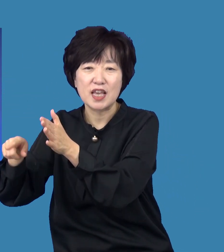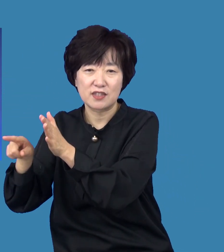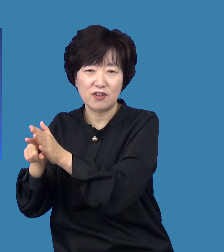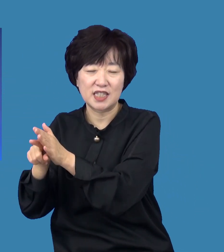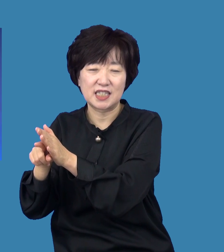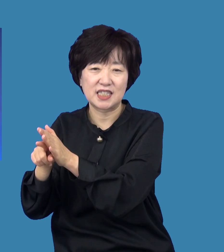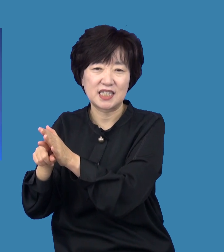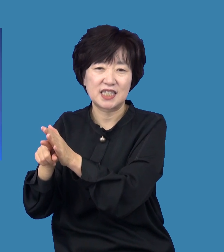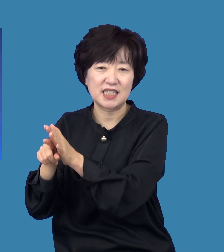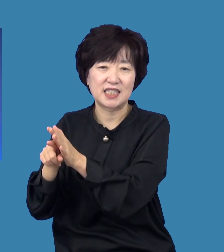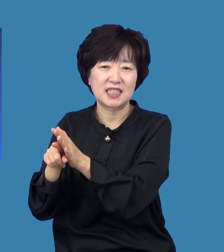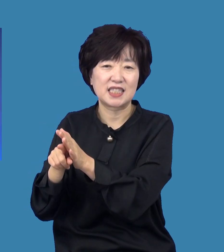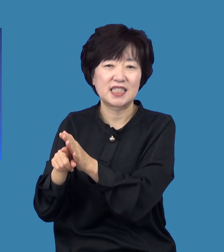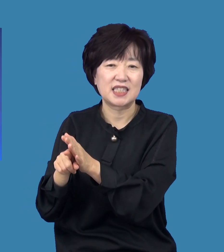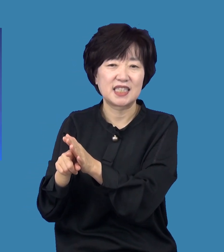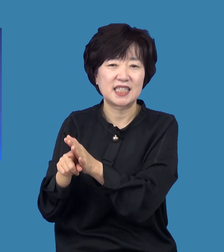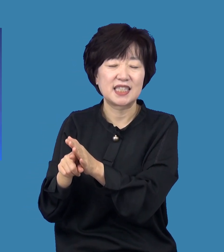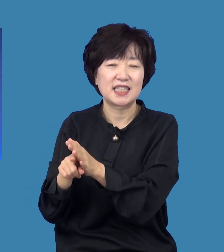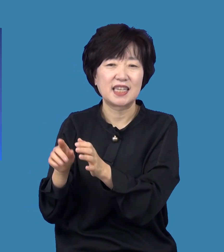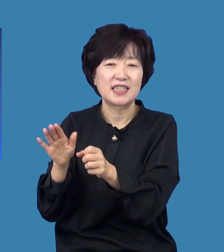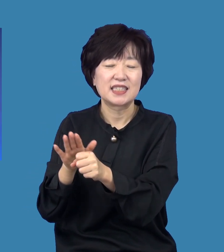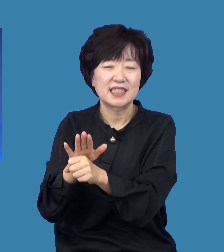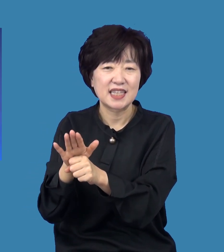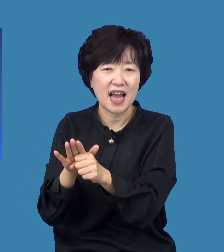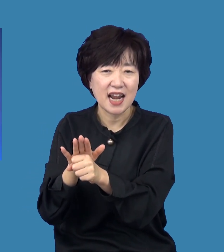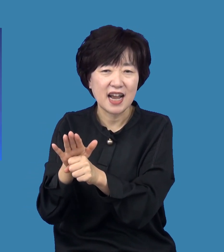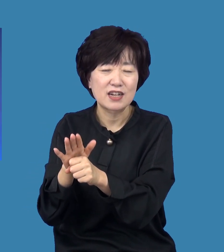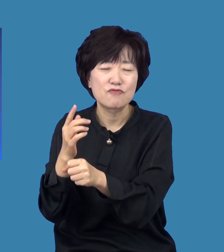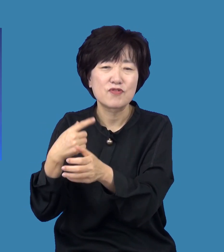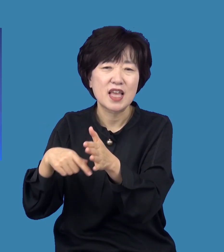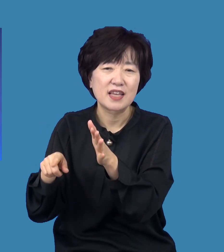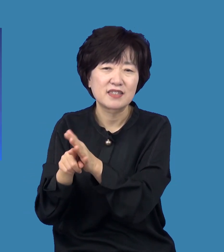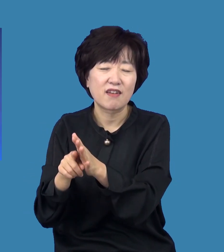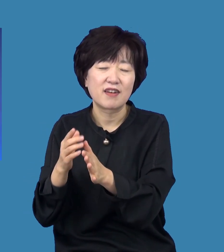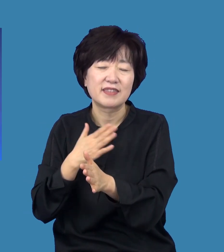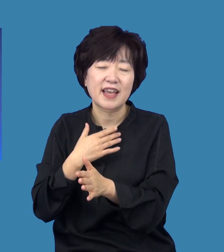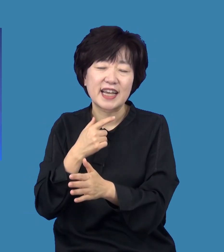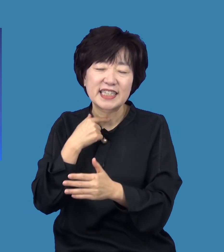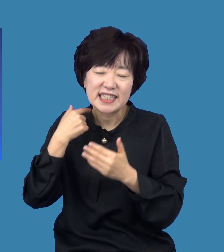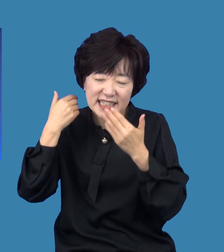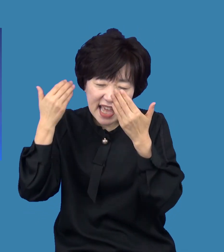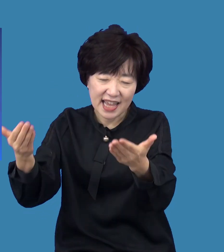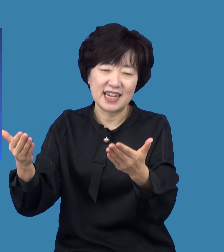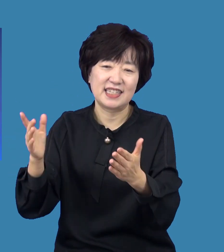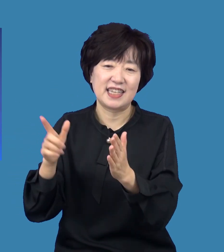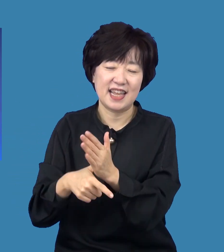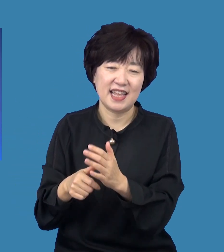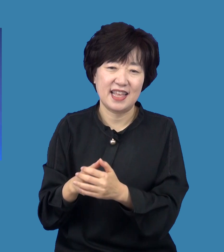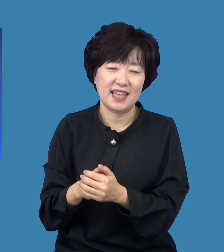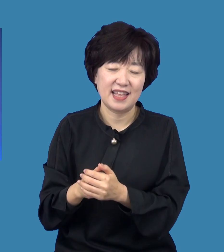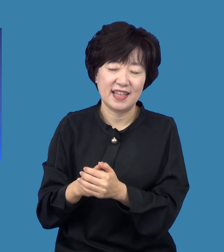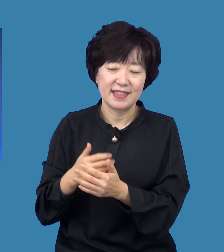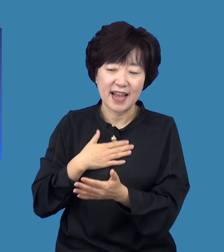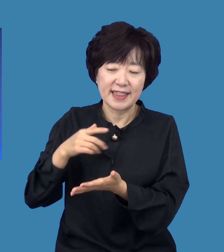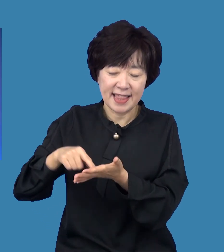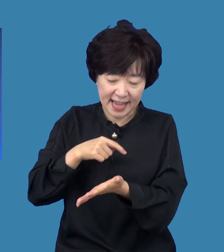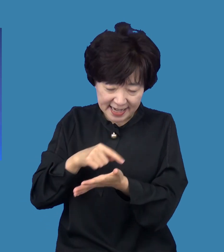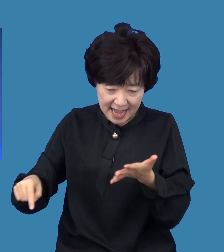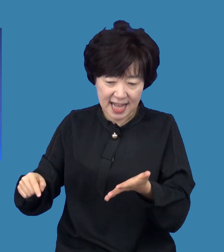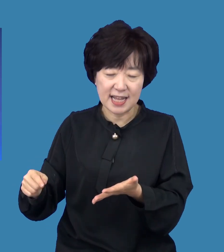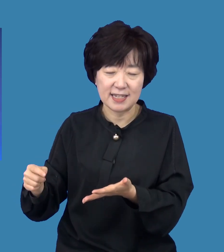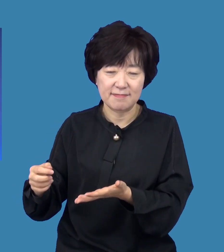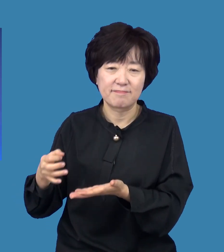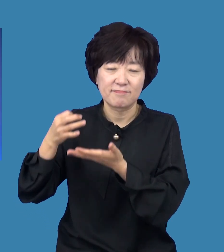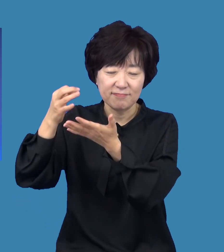되는 포인트는 어디냐면 그 사랑을 위해서 내가 희생할 때, 대가를 치를 때, 그때 그